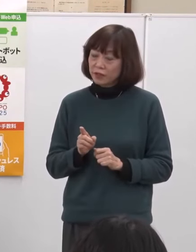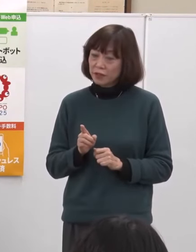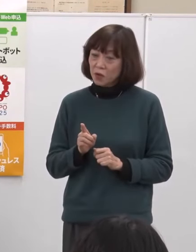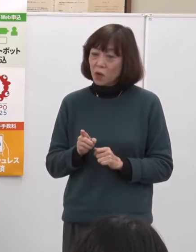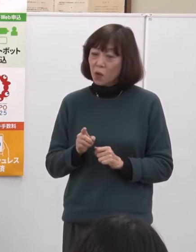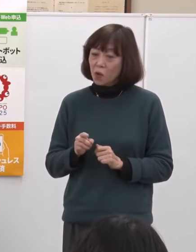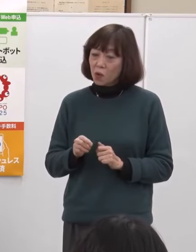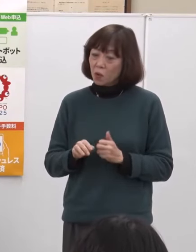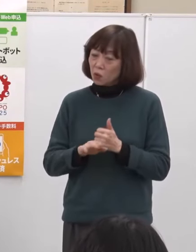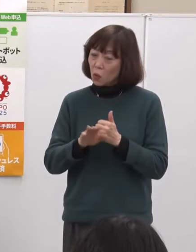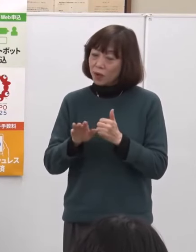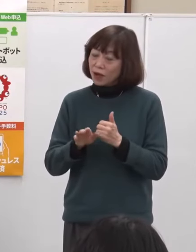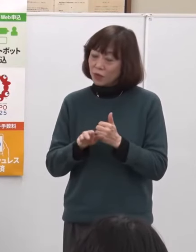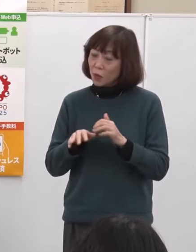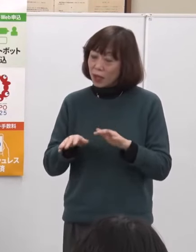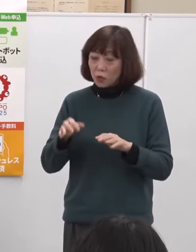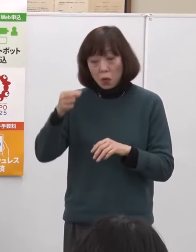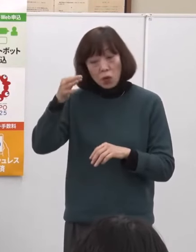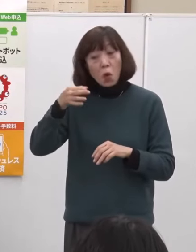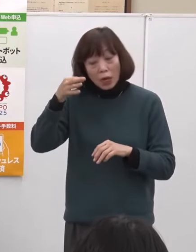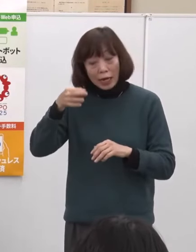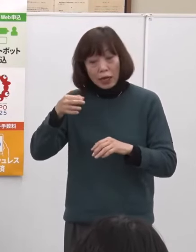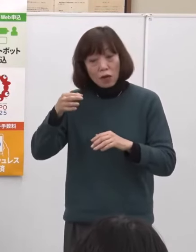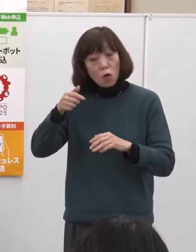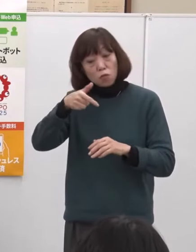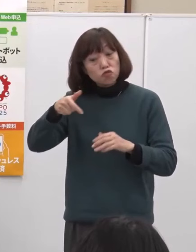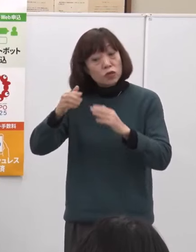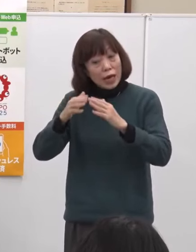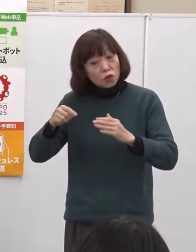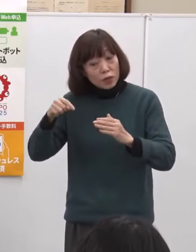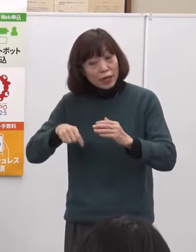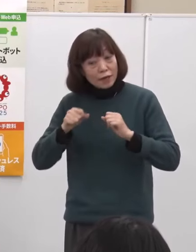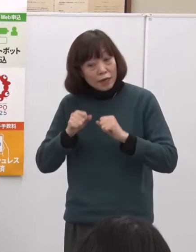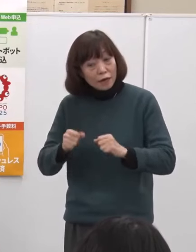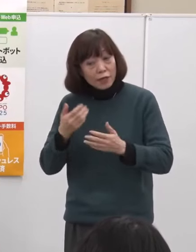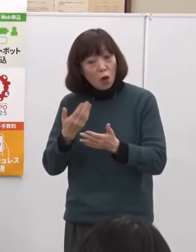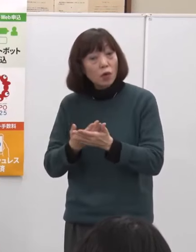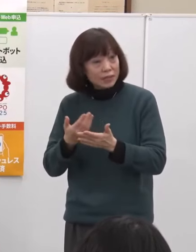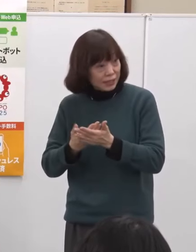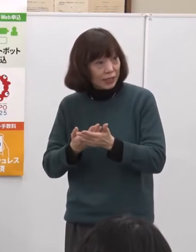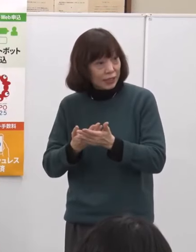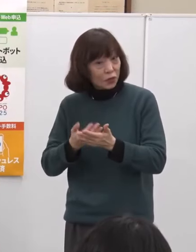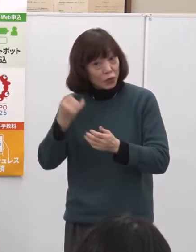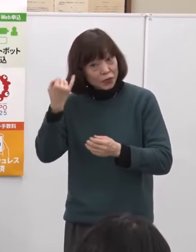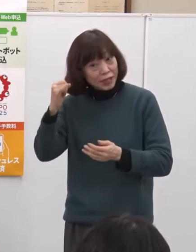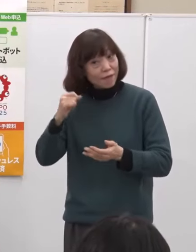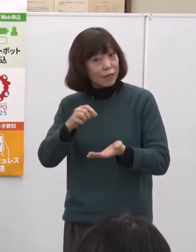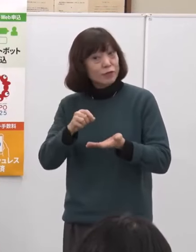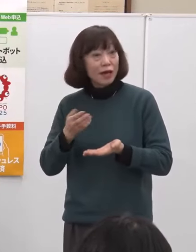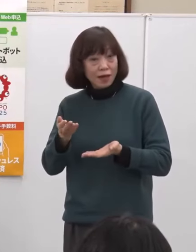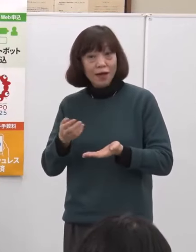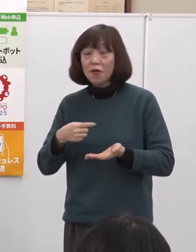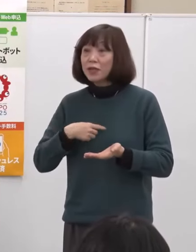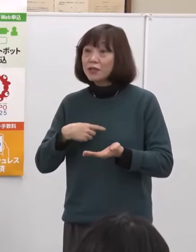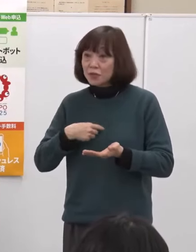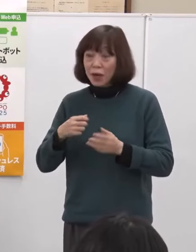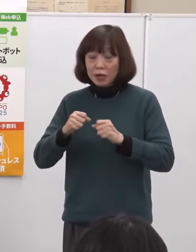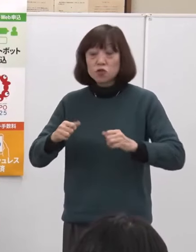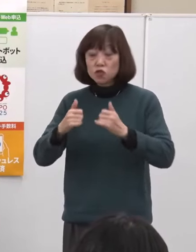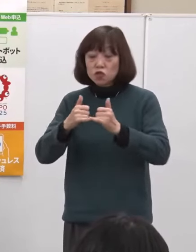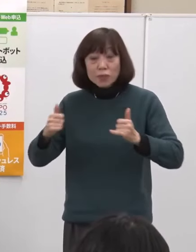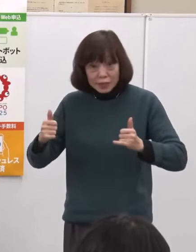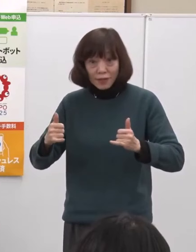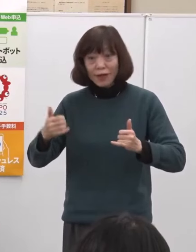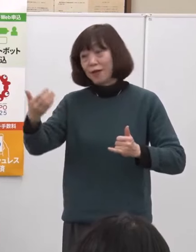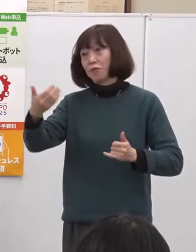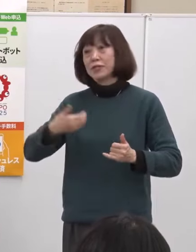この環境影響評価でも地盤沈下をやってほしいというご認識があるというのは、我々としてはその一定こう住民の皆さんからご説明、結構